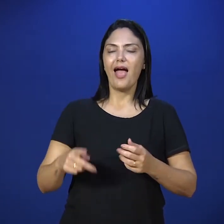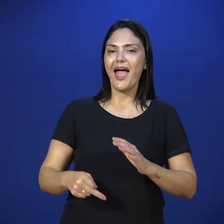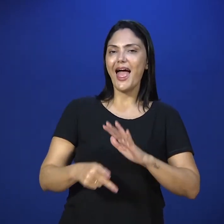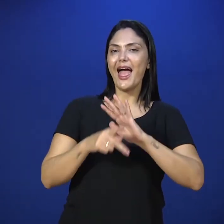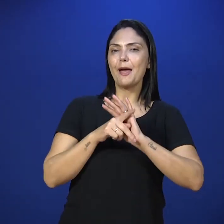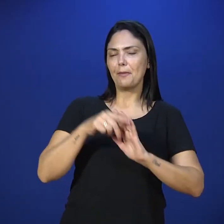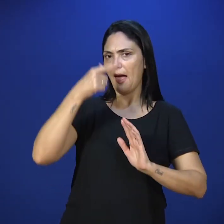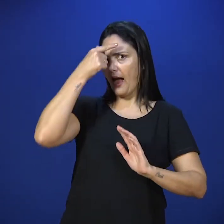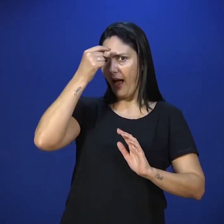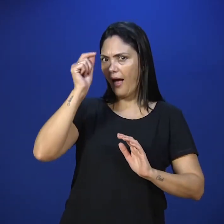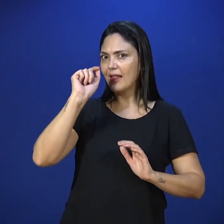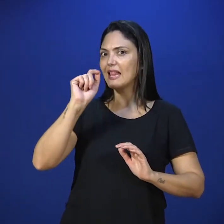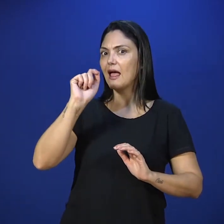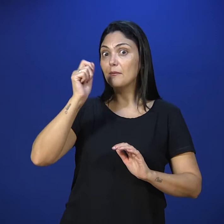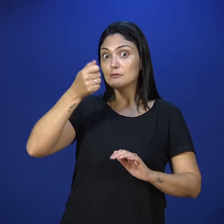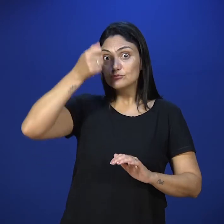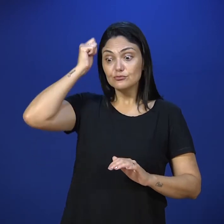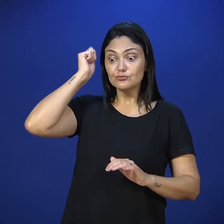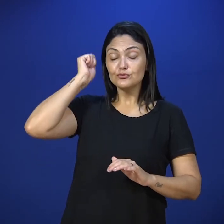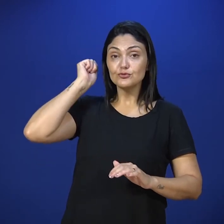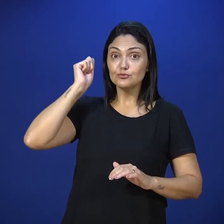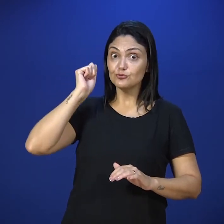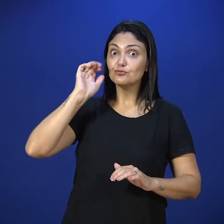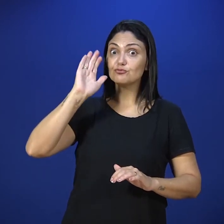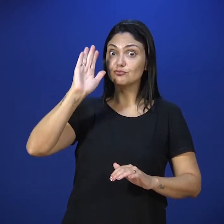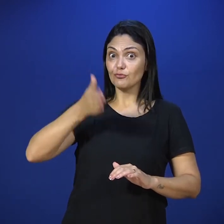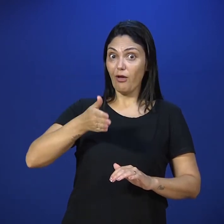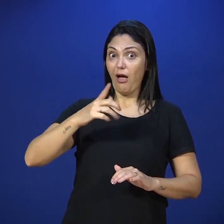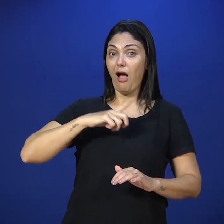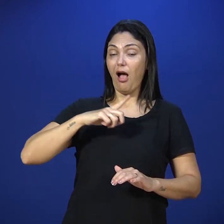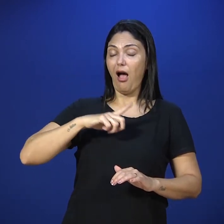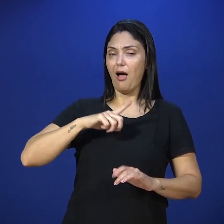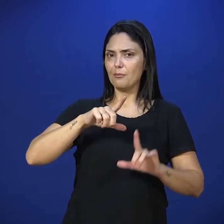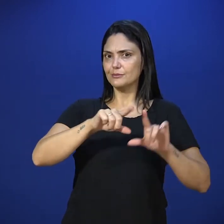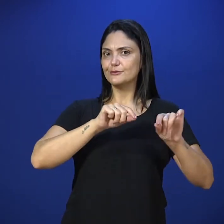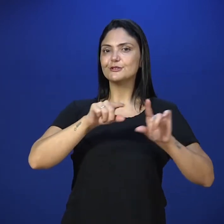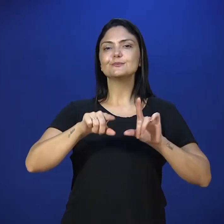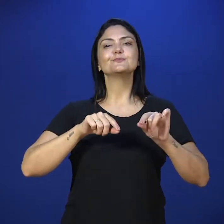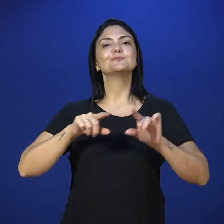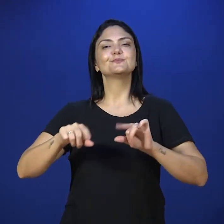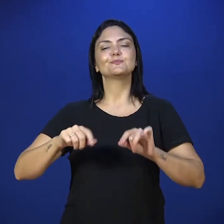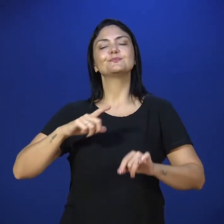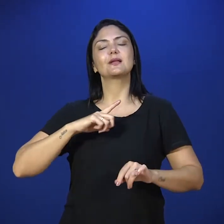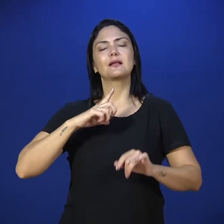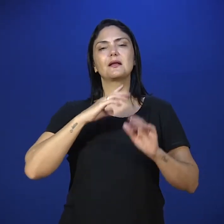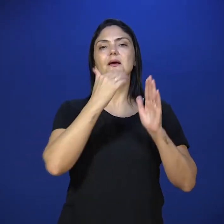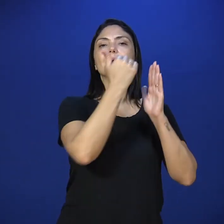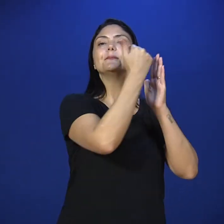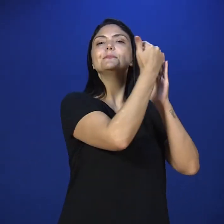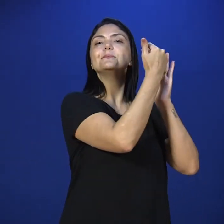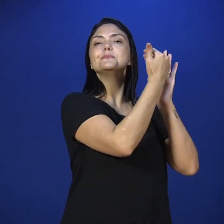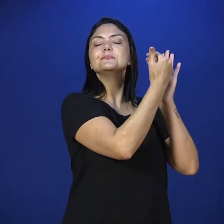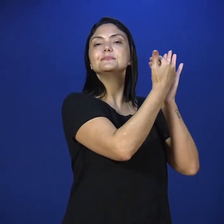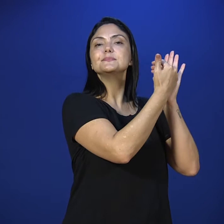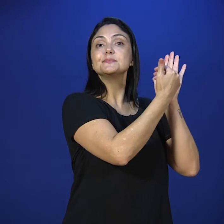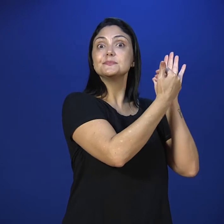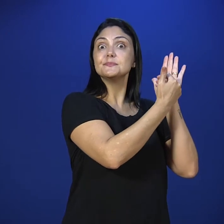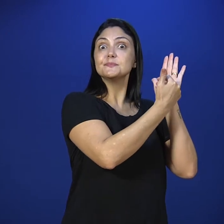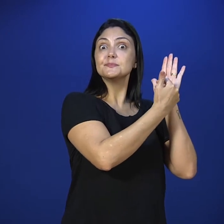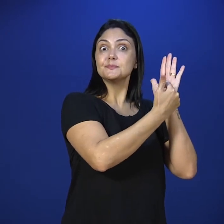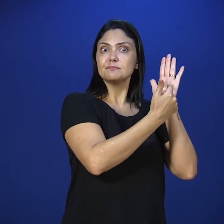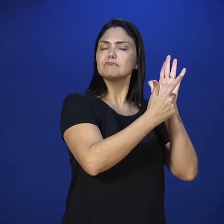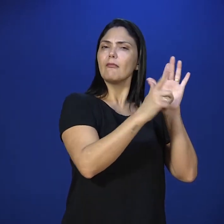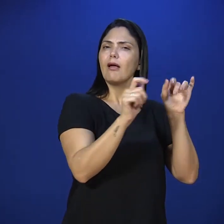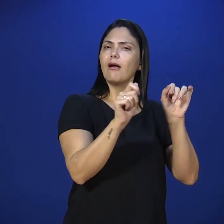dos candidatos inscritos no concurso vestibular. Este processo seletivo terá caráter classificatório e eliminatório e